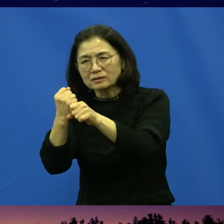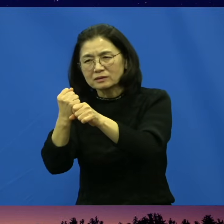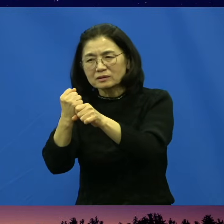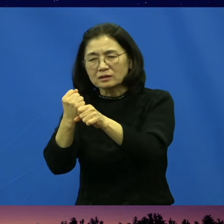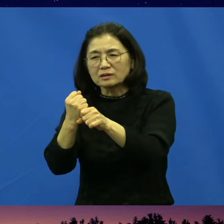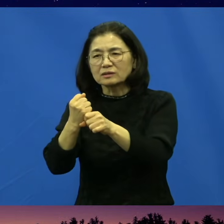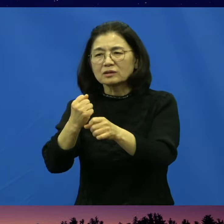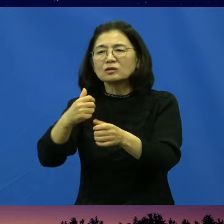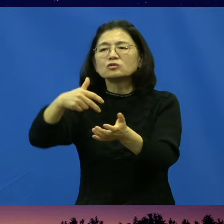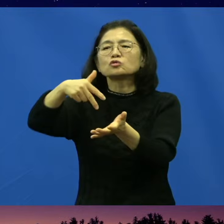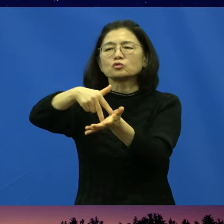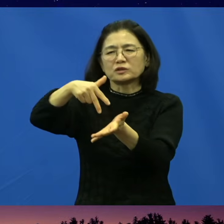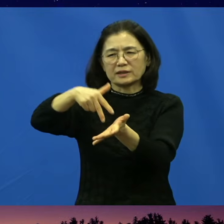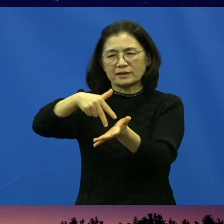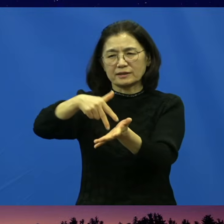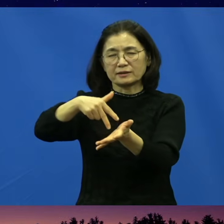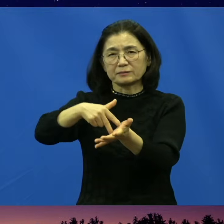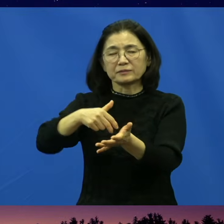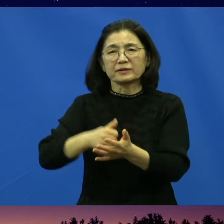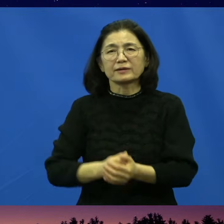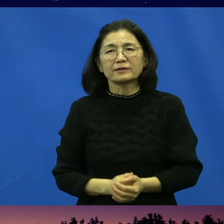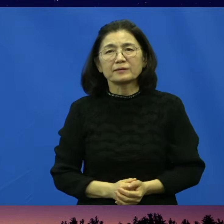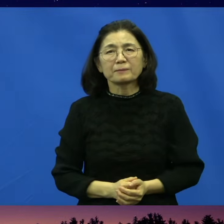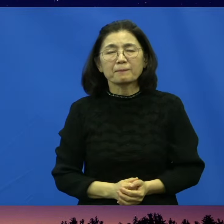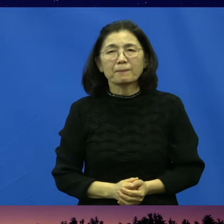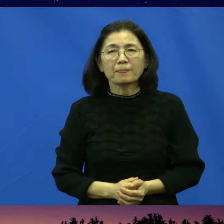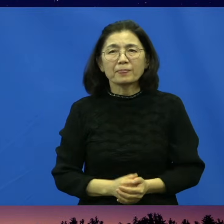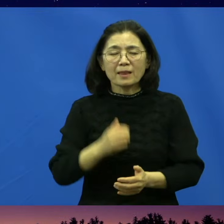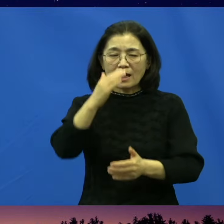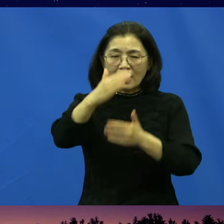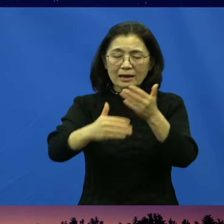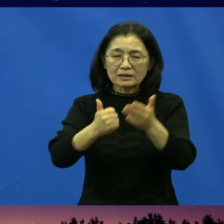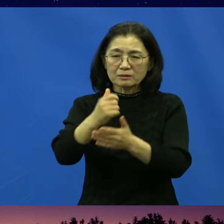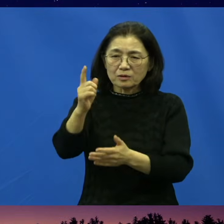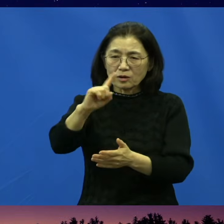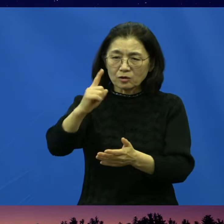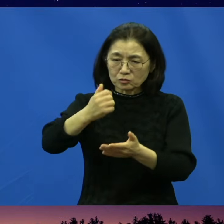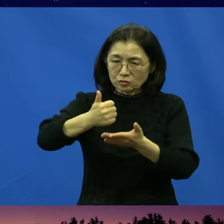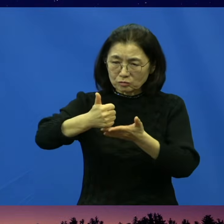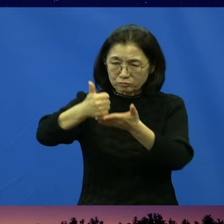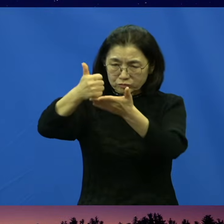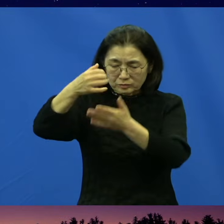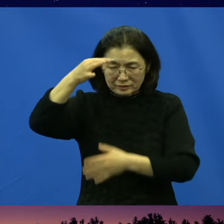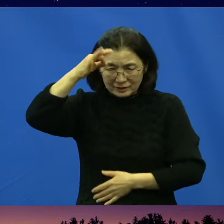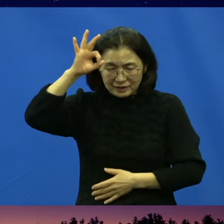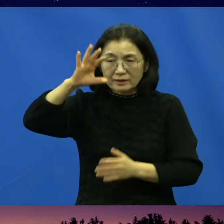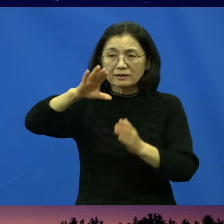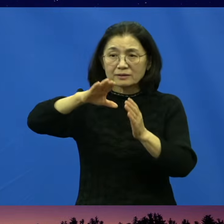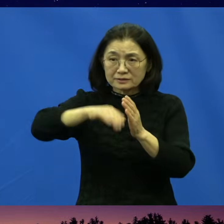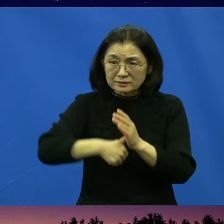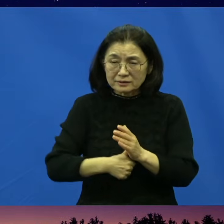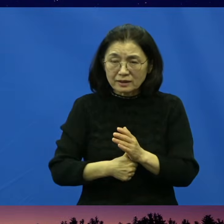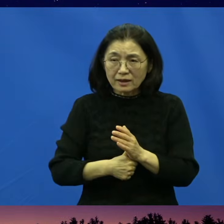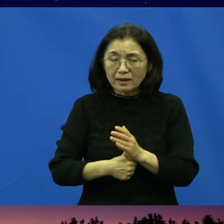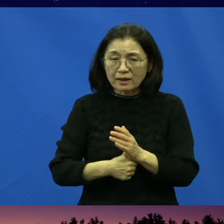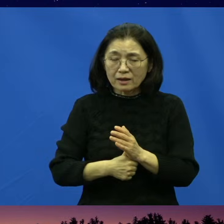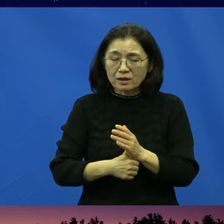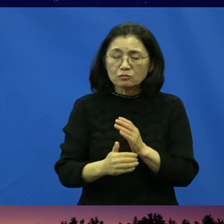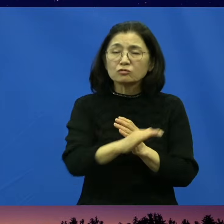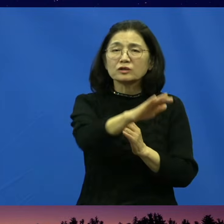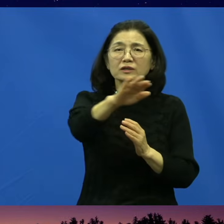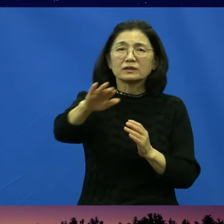사랑하는 여러분, 하나님이 어떤 분이신지 우리가 깨닫게 되는 순간에 우리는